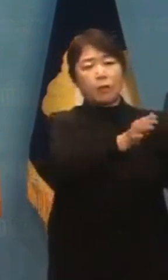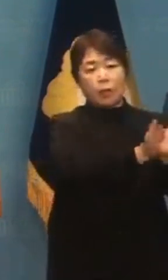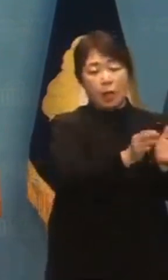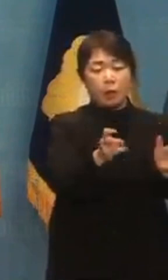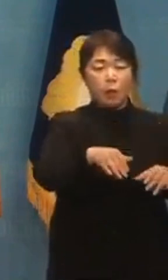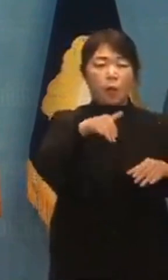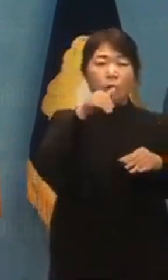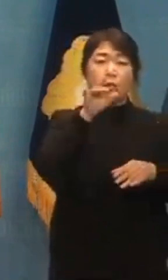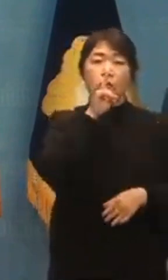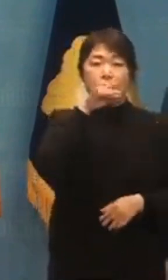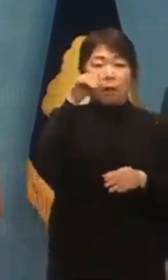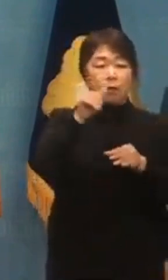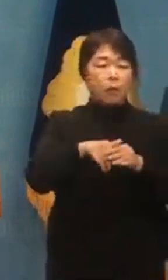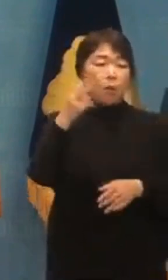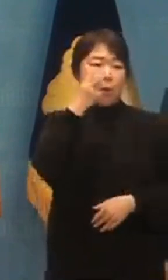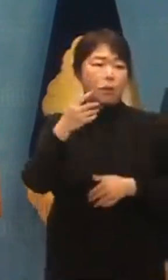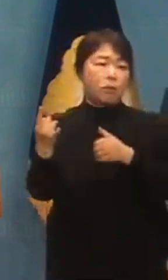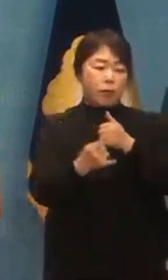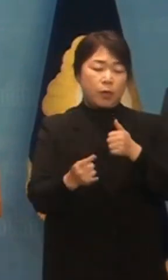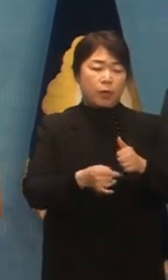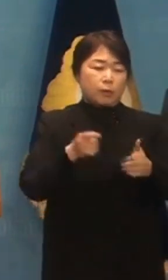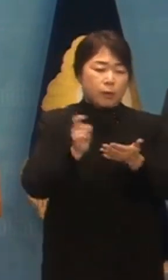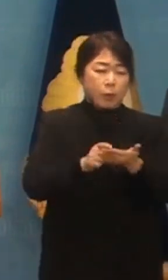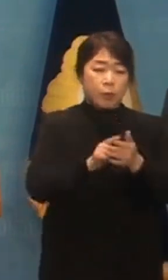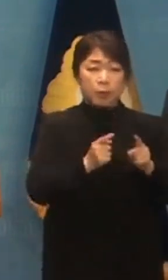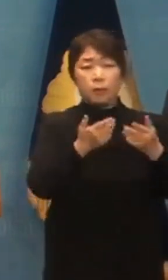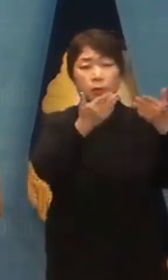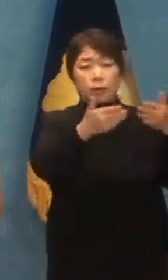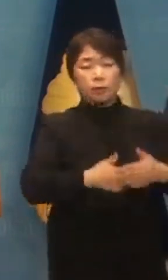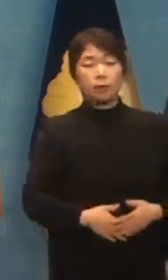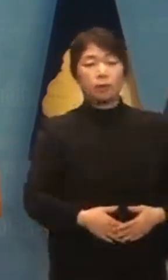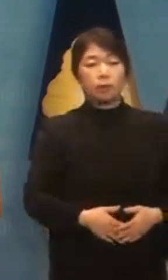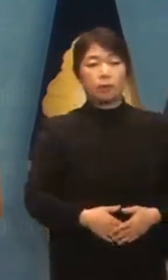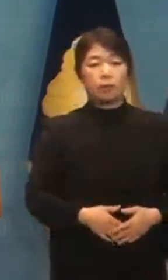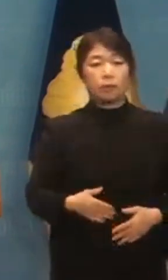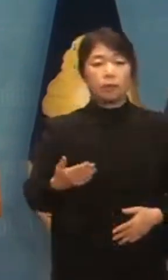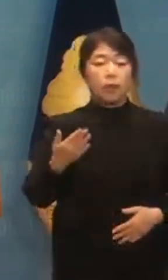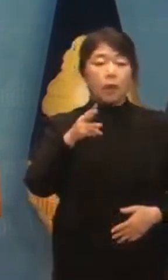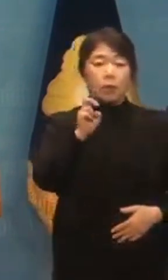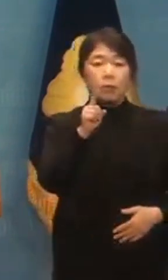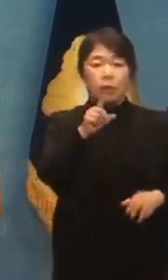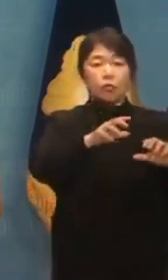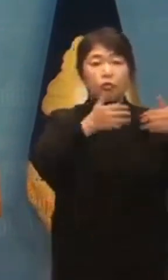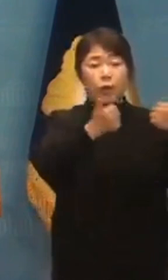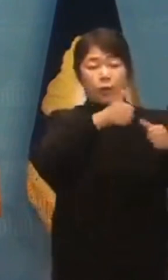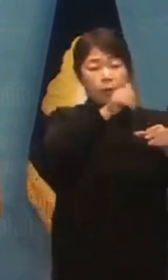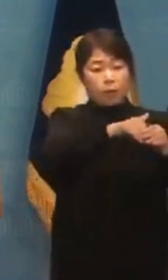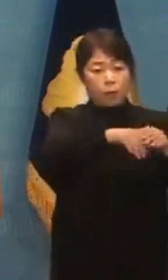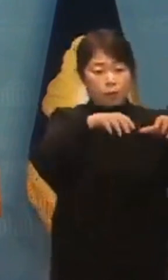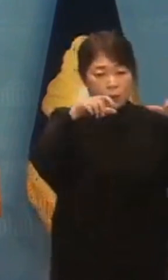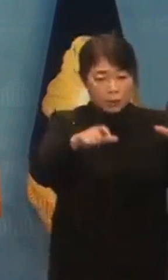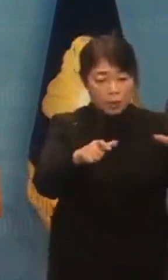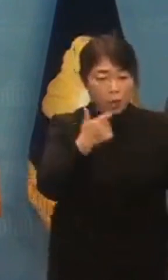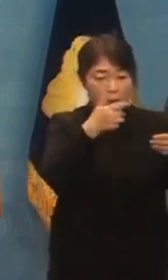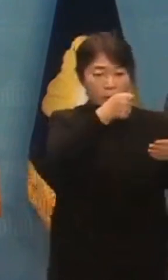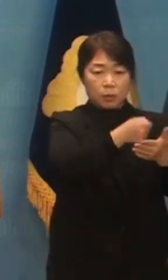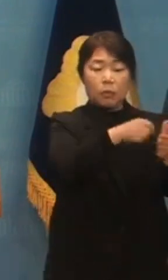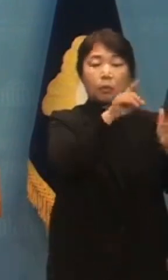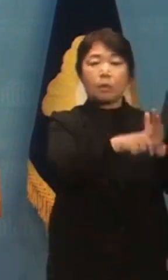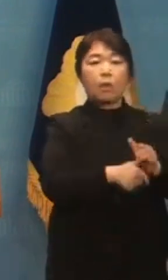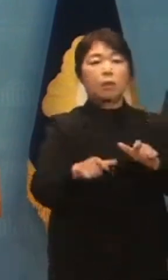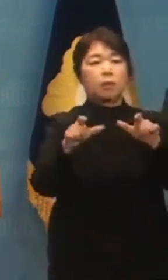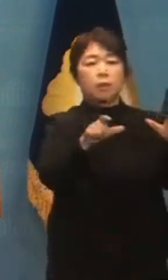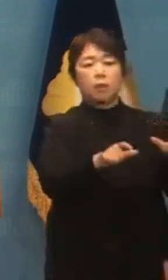등 관계기관에 다시 한번 촉구합니다. 지난 21대 국회의원 선거구 획정 당시